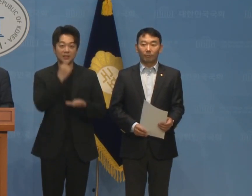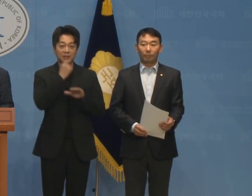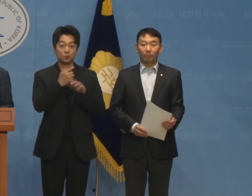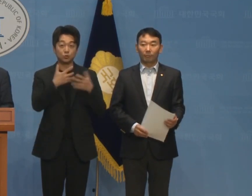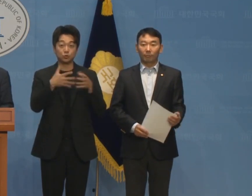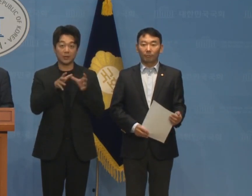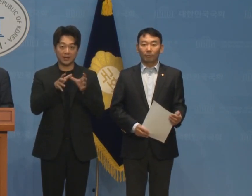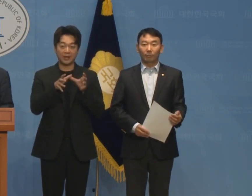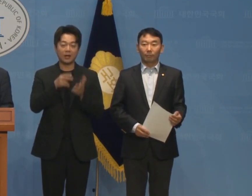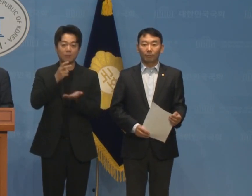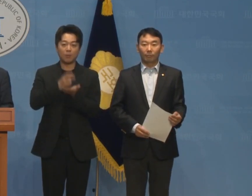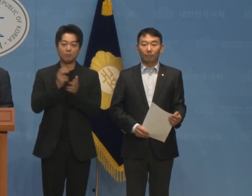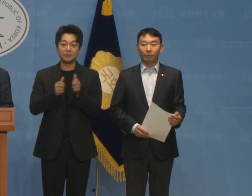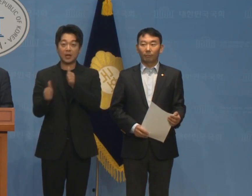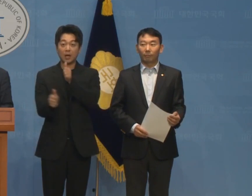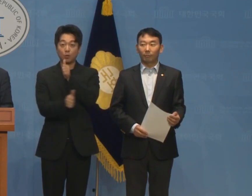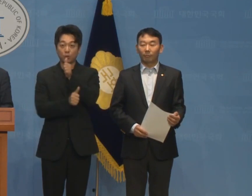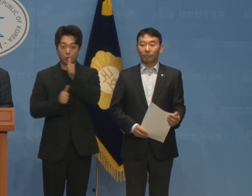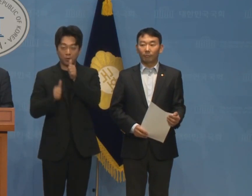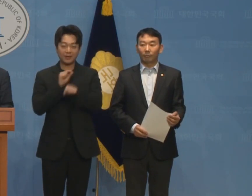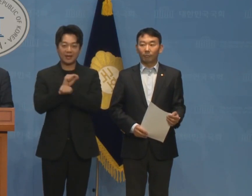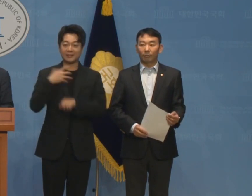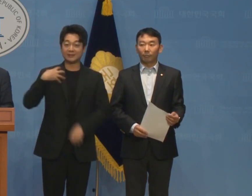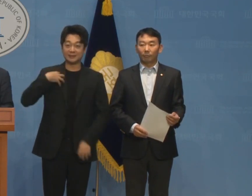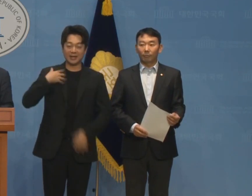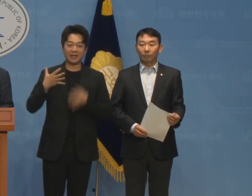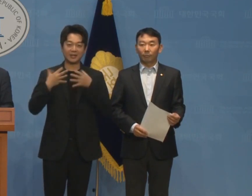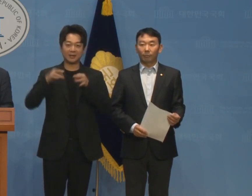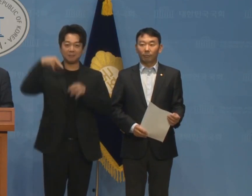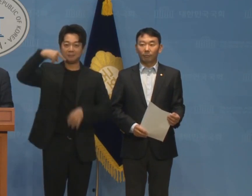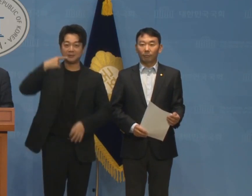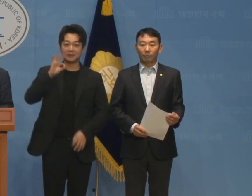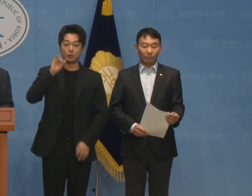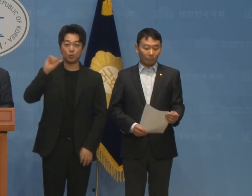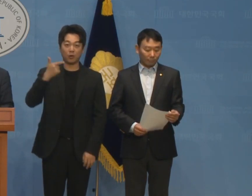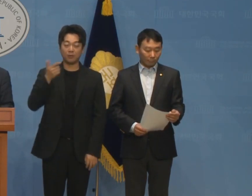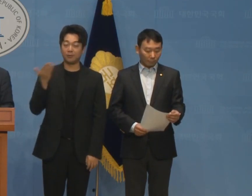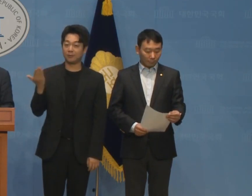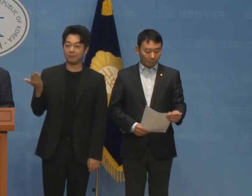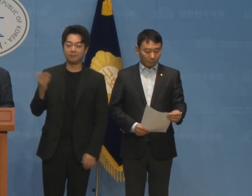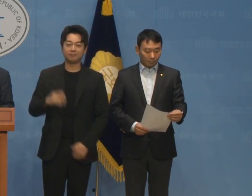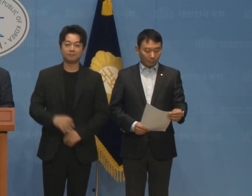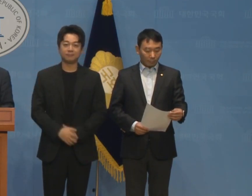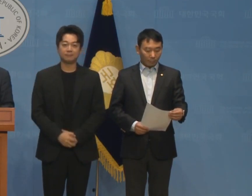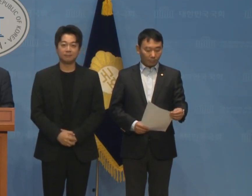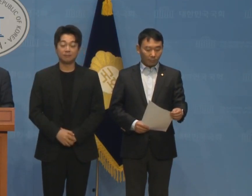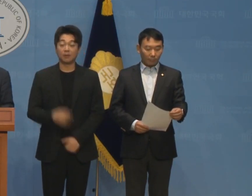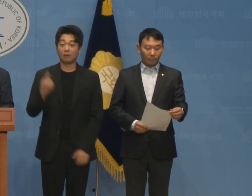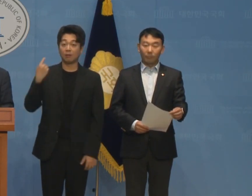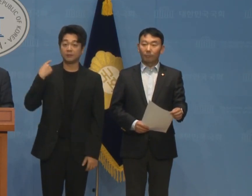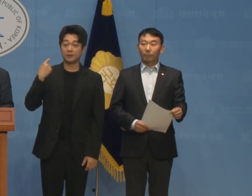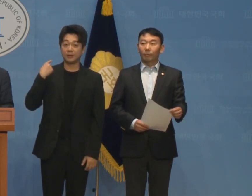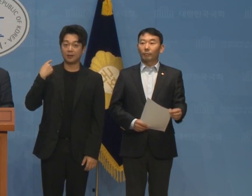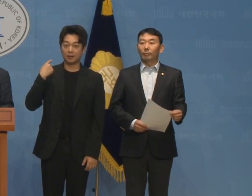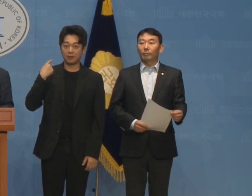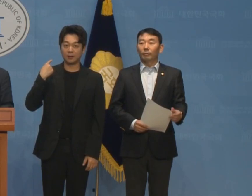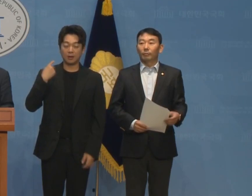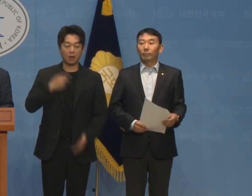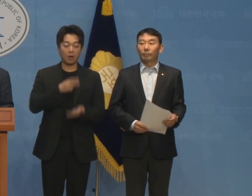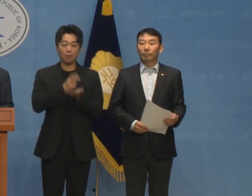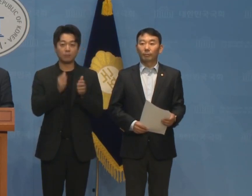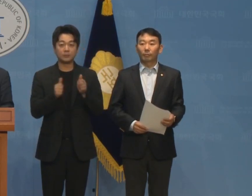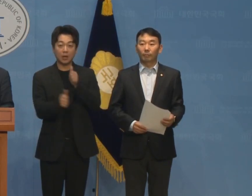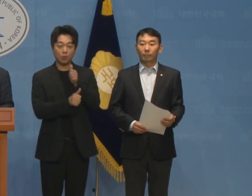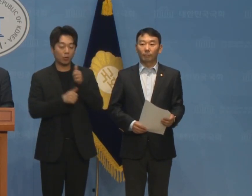더불어민주당 법사위 민주당 간사 김승원입니다. 어제 저희